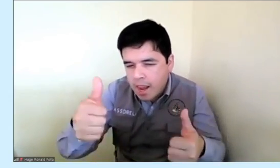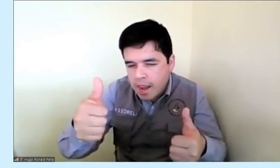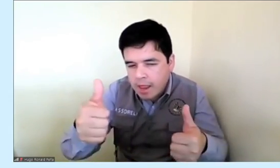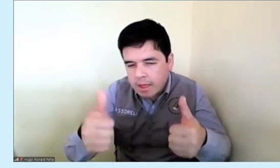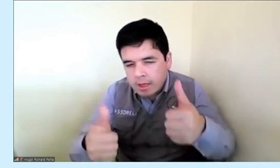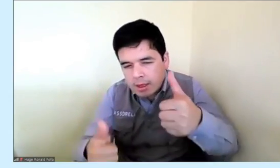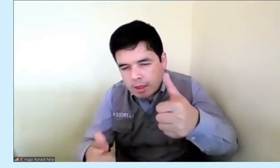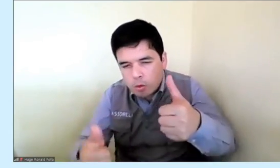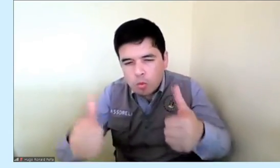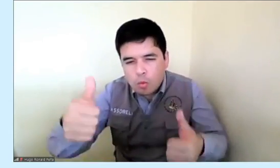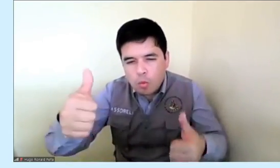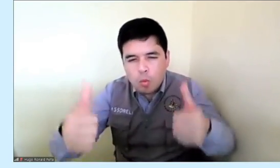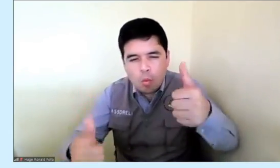Esta es la seña de cuál.